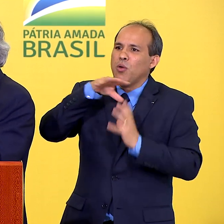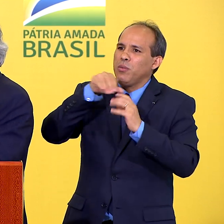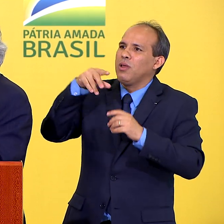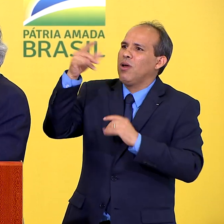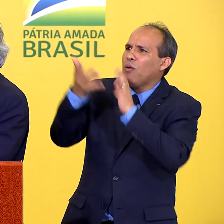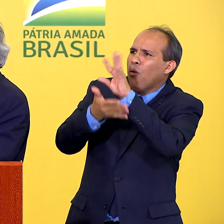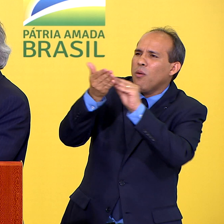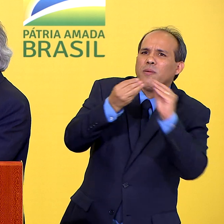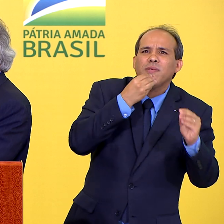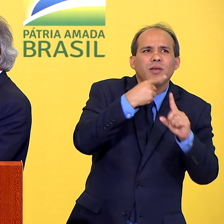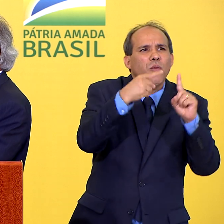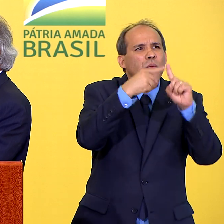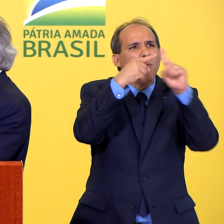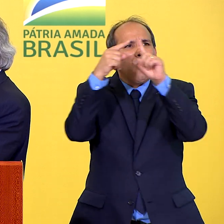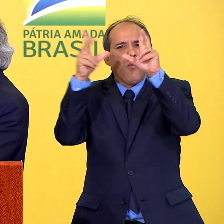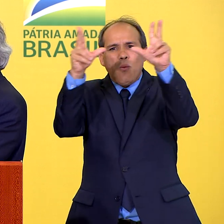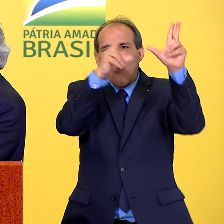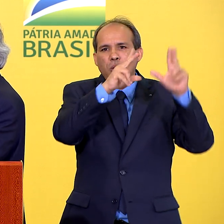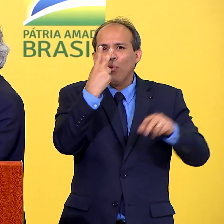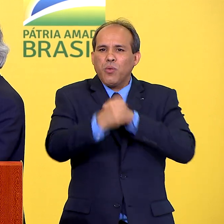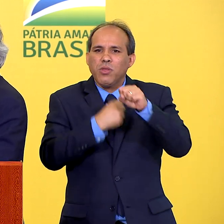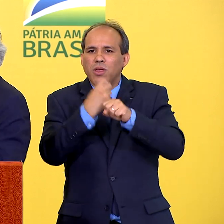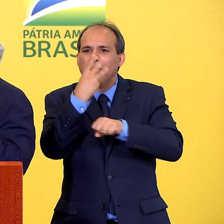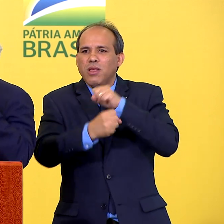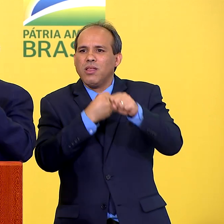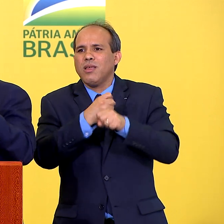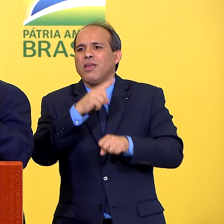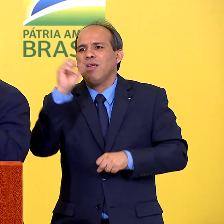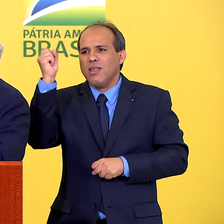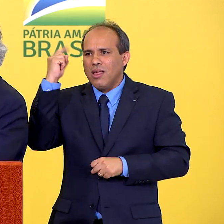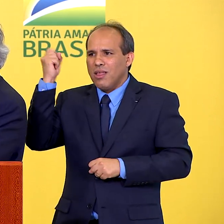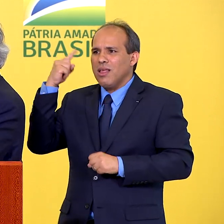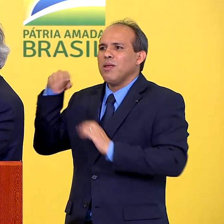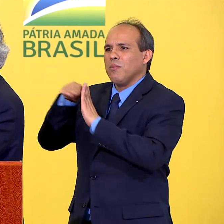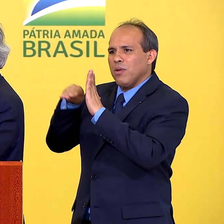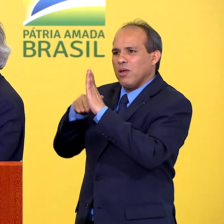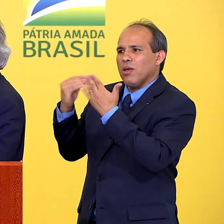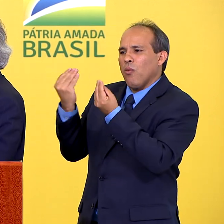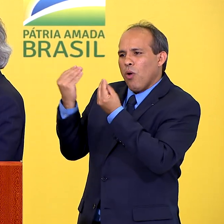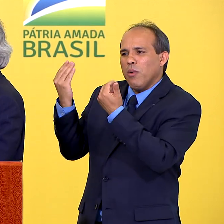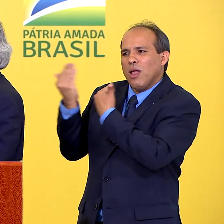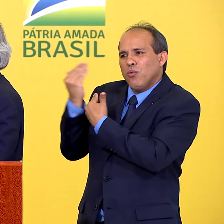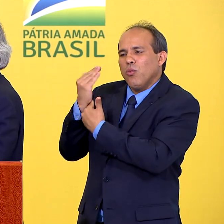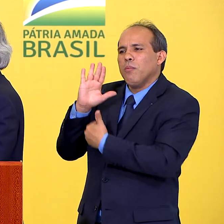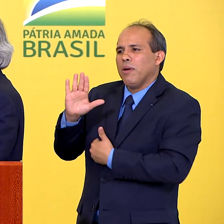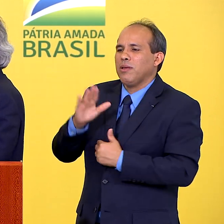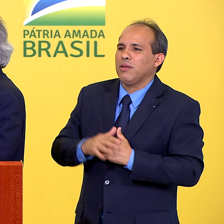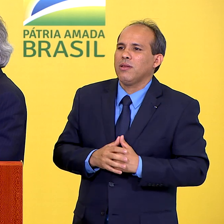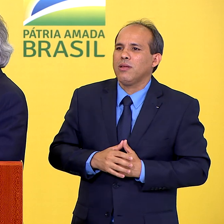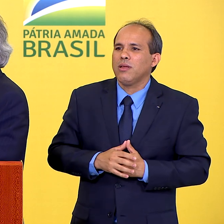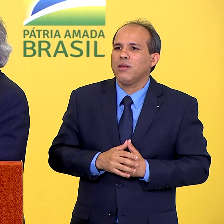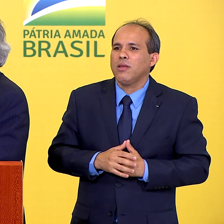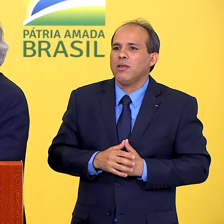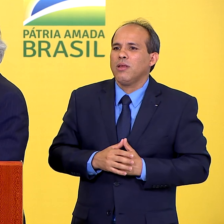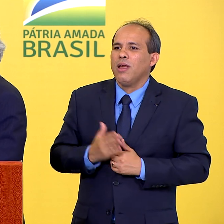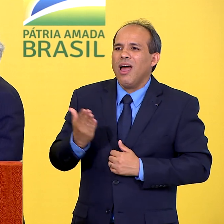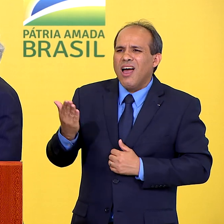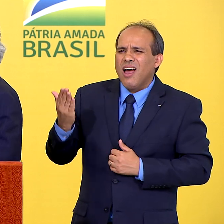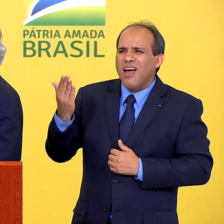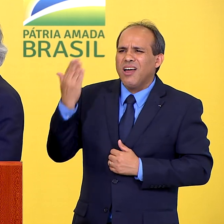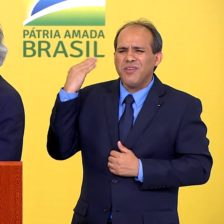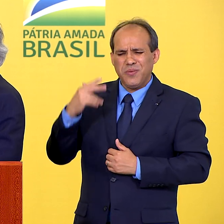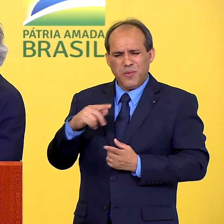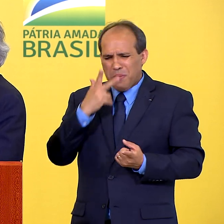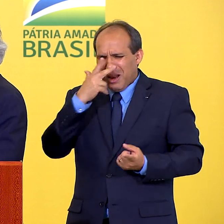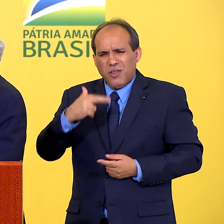passamos 2, 3 anos conversando com pais de programas passados que ajudaram a fazer uma coisa e outra, mas era tão incontornável,